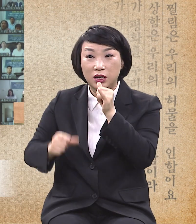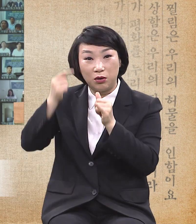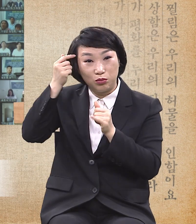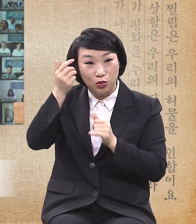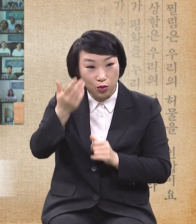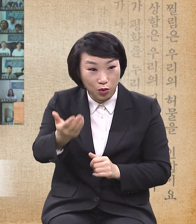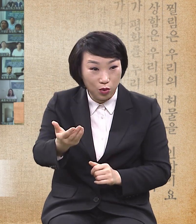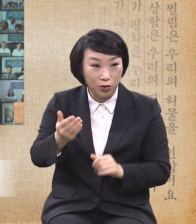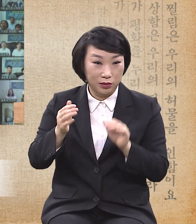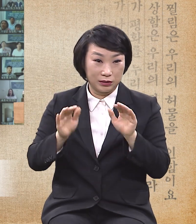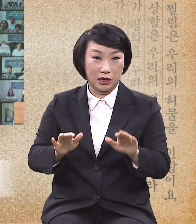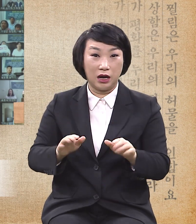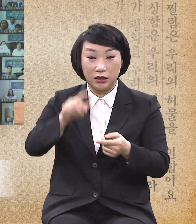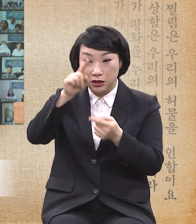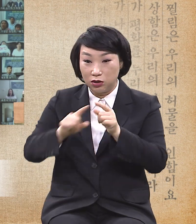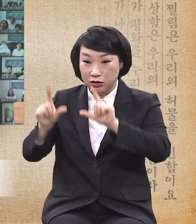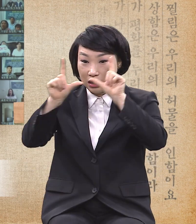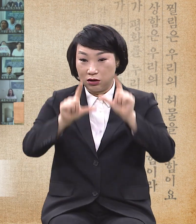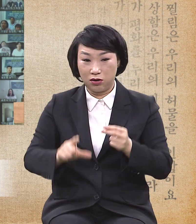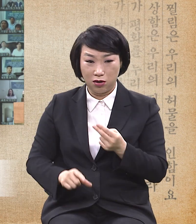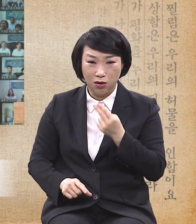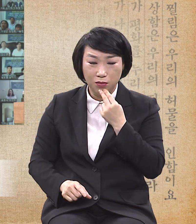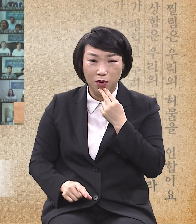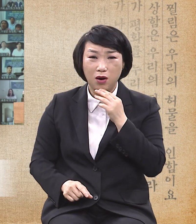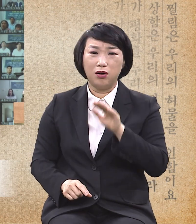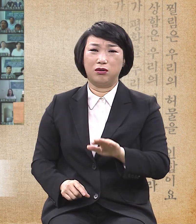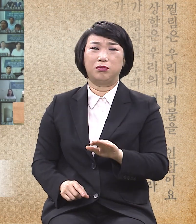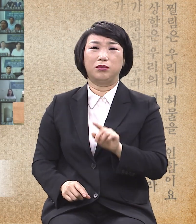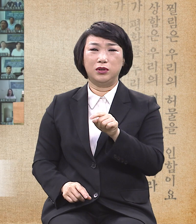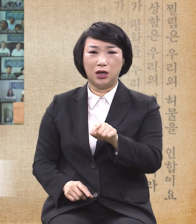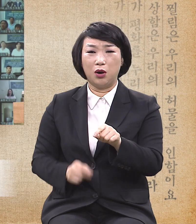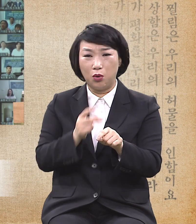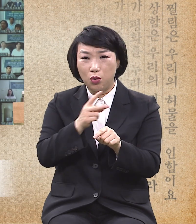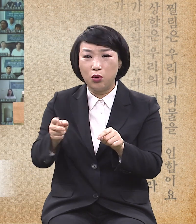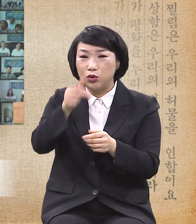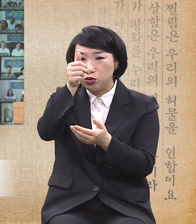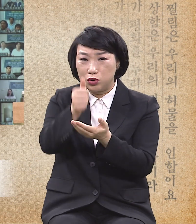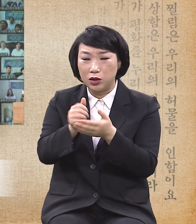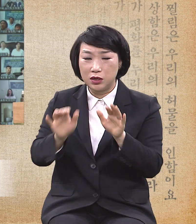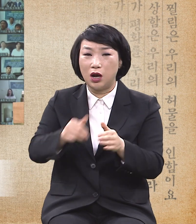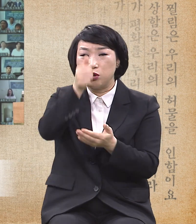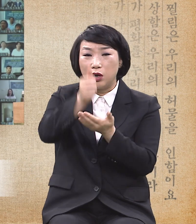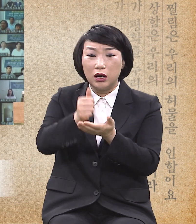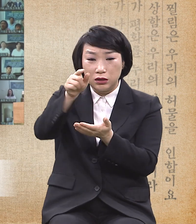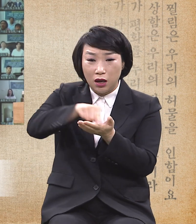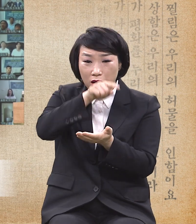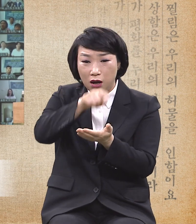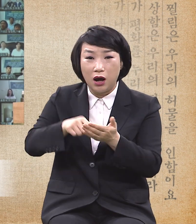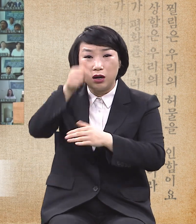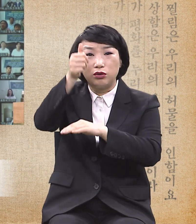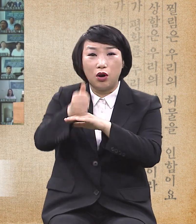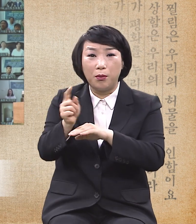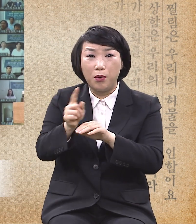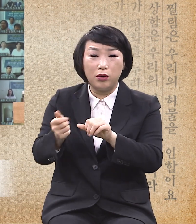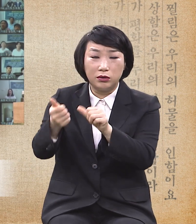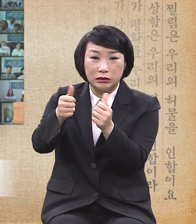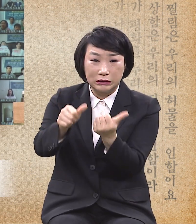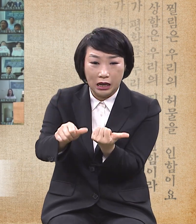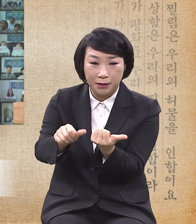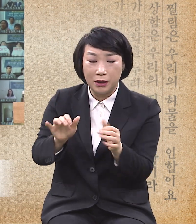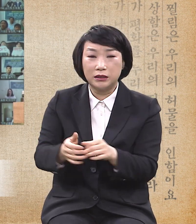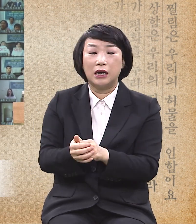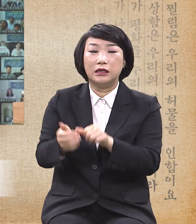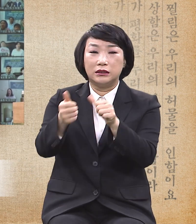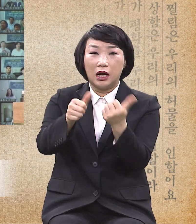거예요. 못 살았다. 그러면 죄다. 죄값이 뭐냐? 사망이다. 사망은